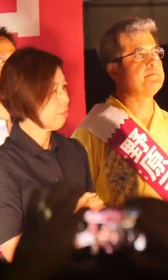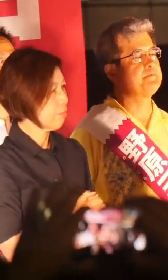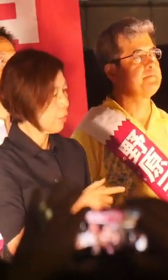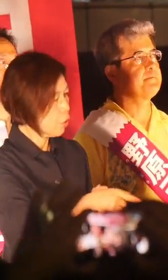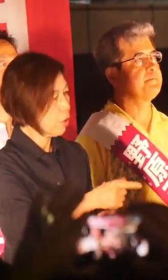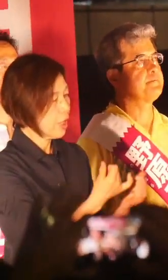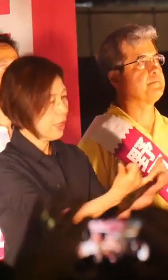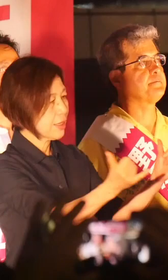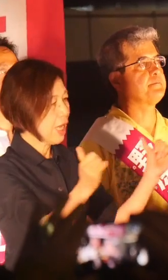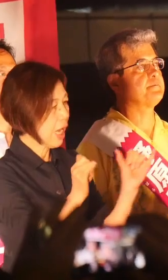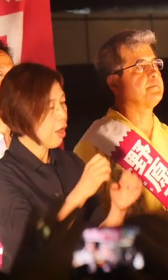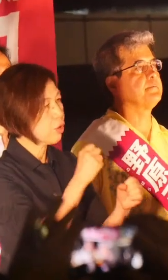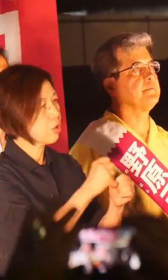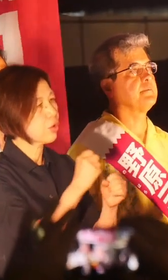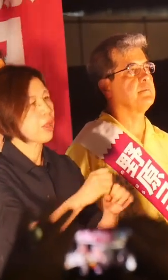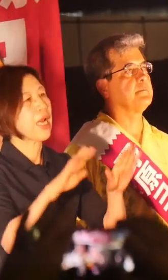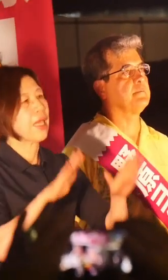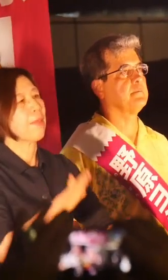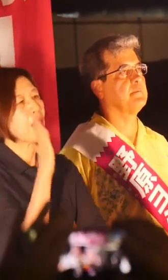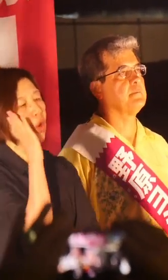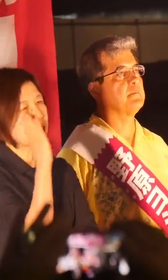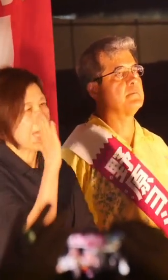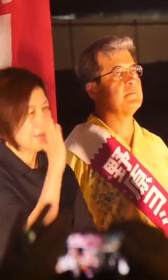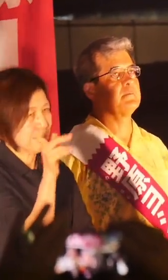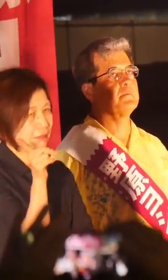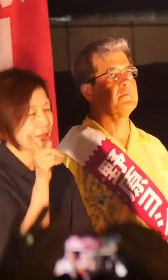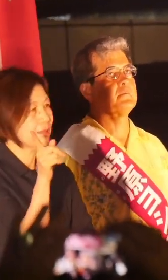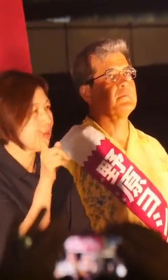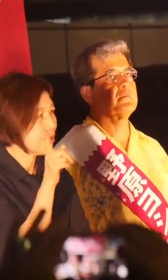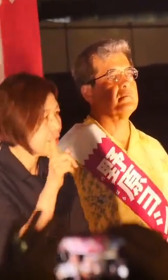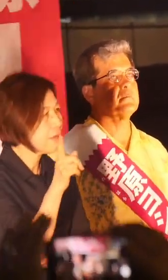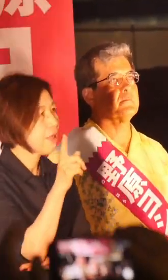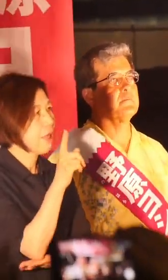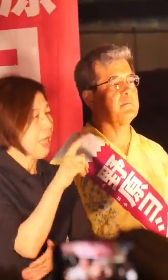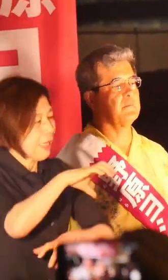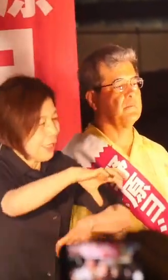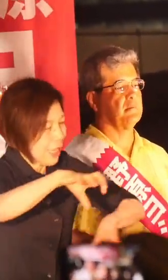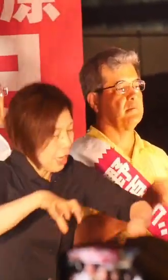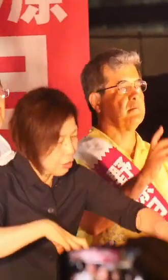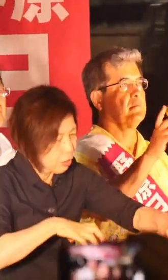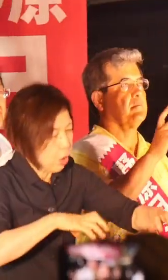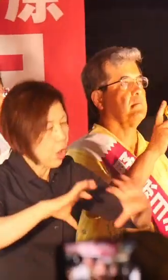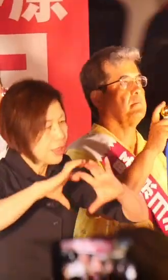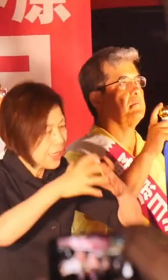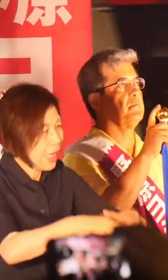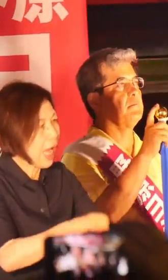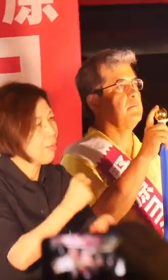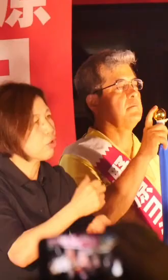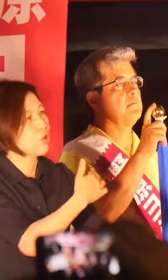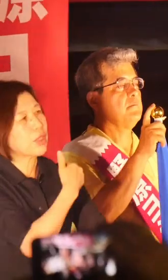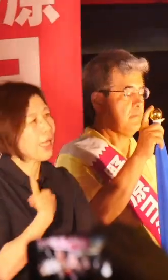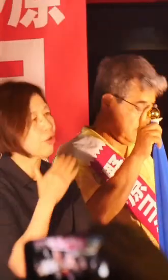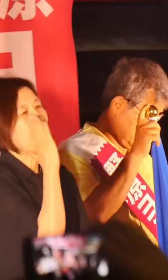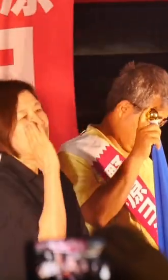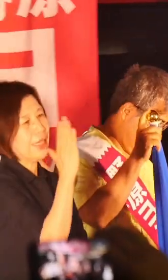そんな世の中を作ったのは今の政治であるならば全く真逆の世界も作れる。それが政治でし